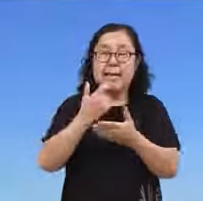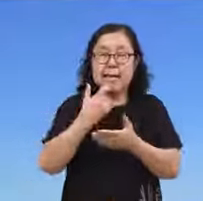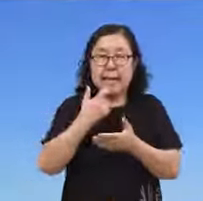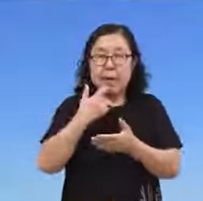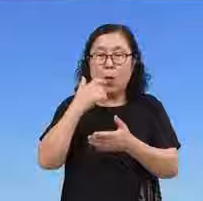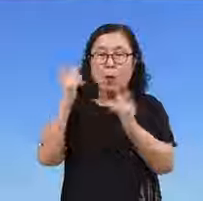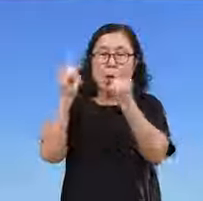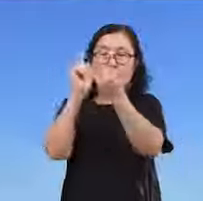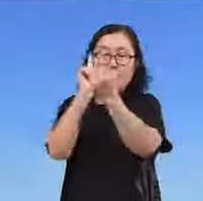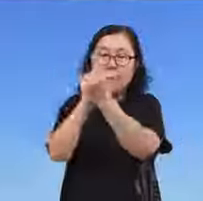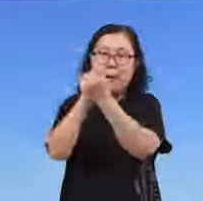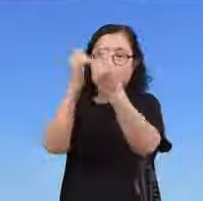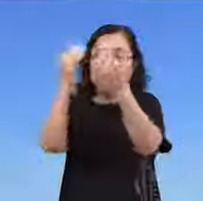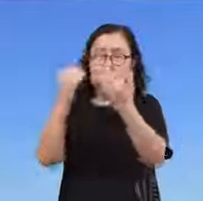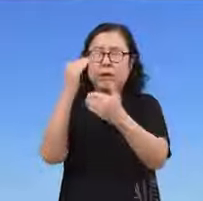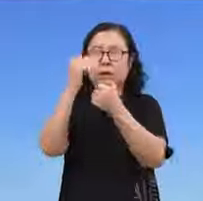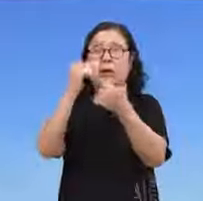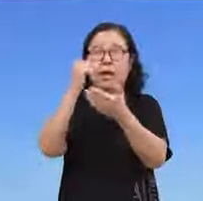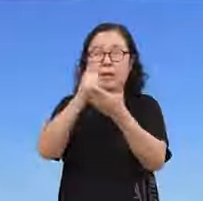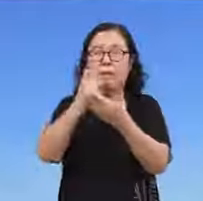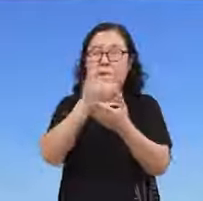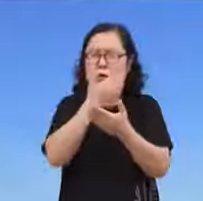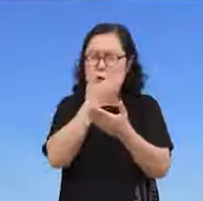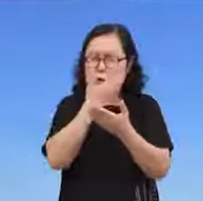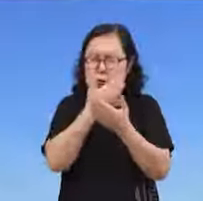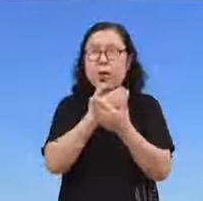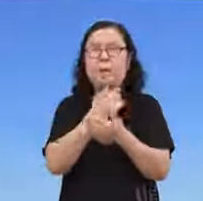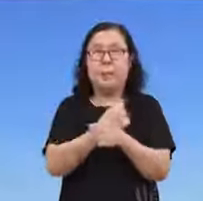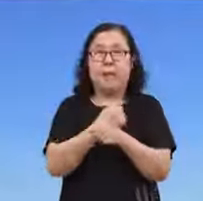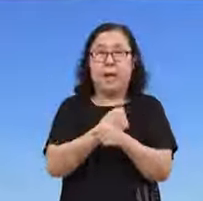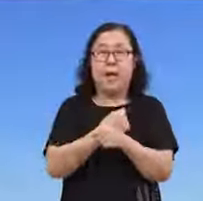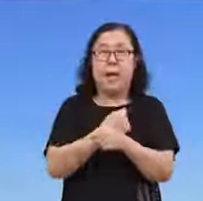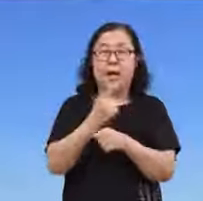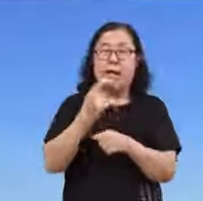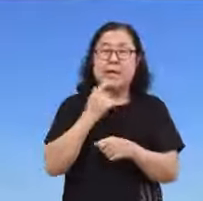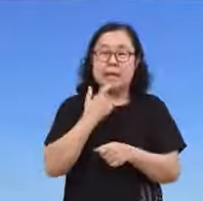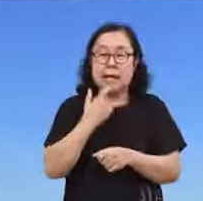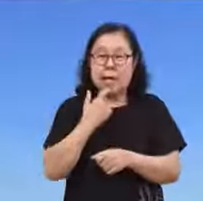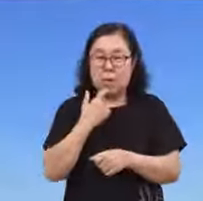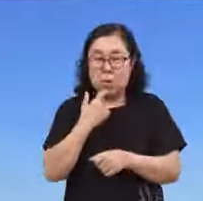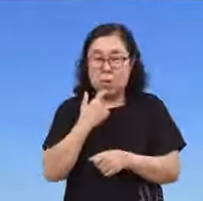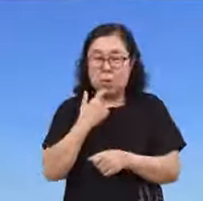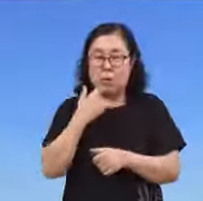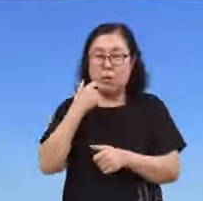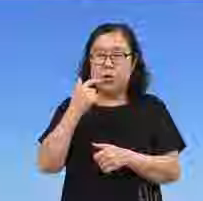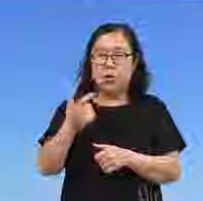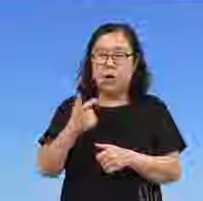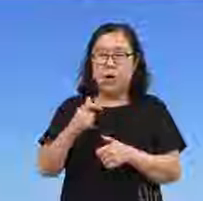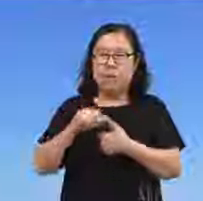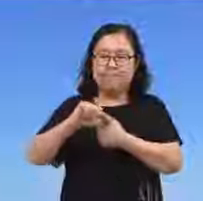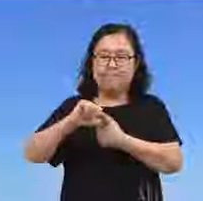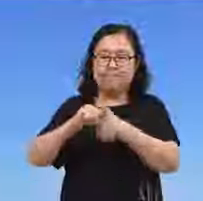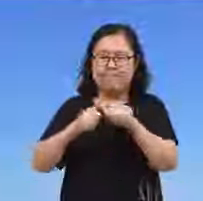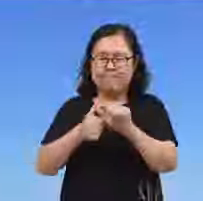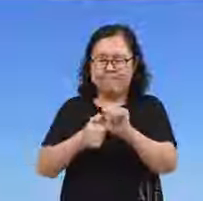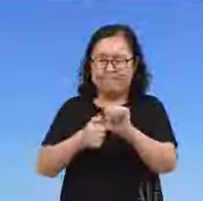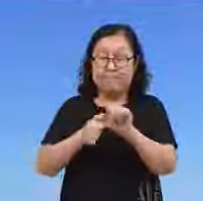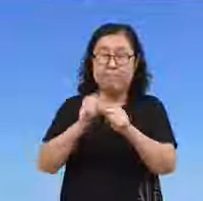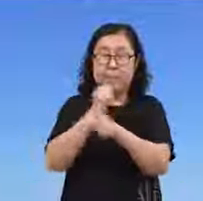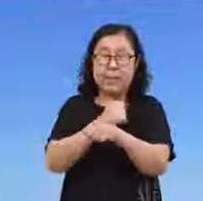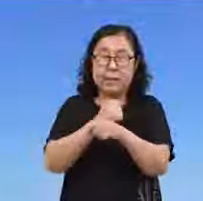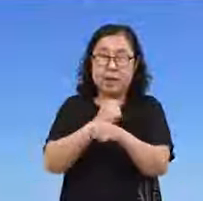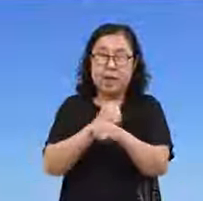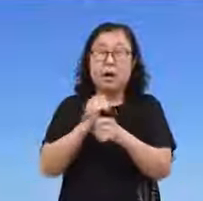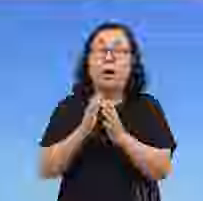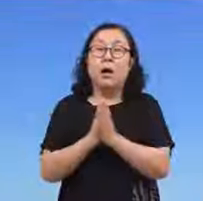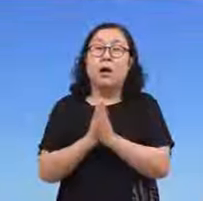그를 만나주시는 하나님, 그 보잘것없는 야곱을 실험해서 져주시는 하나님,